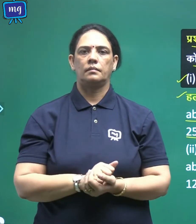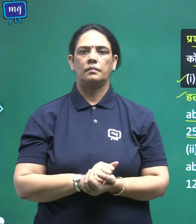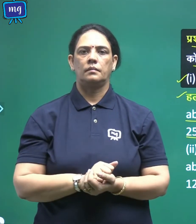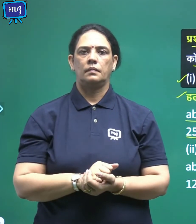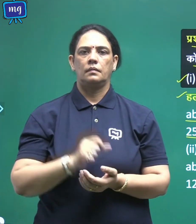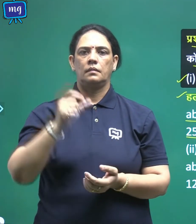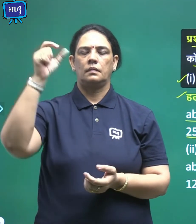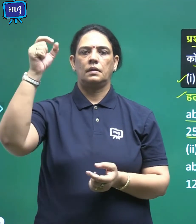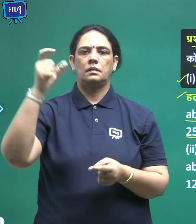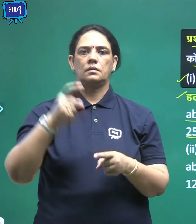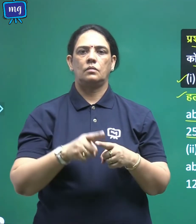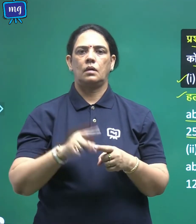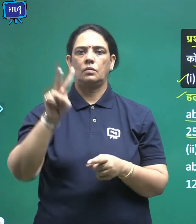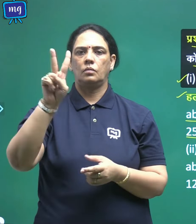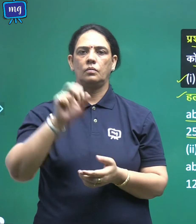10 गुणा 2